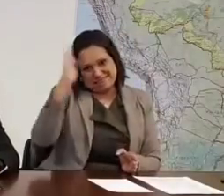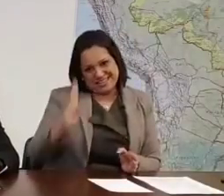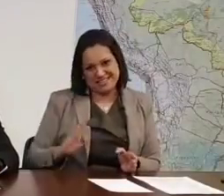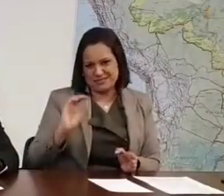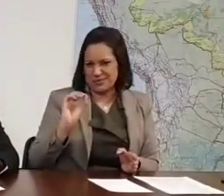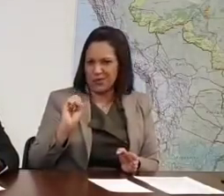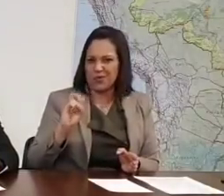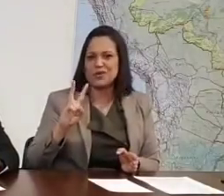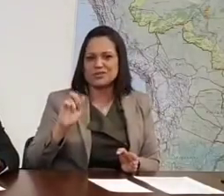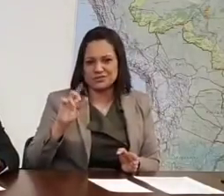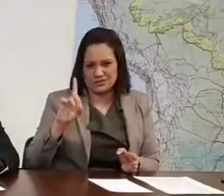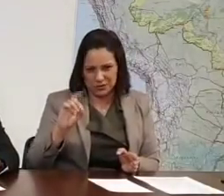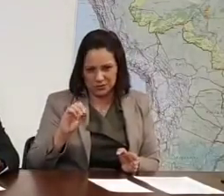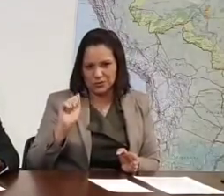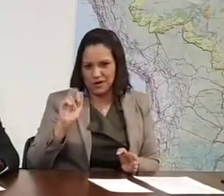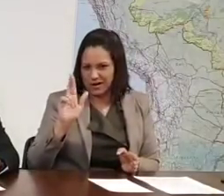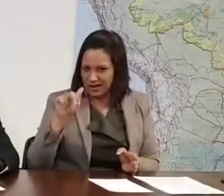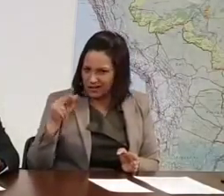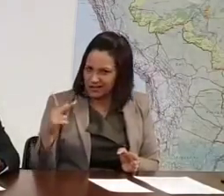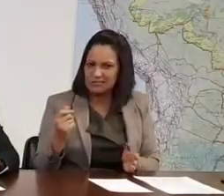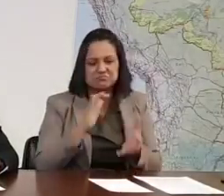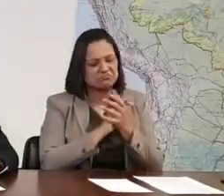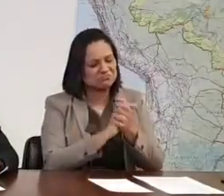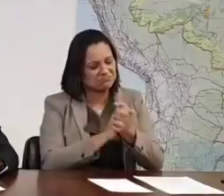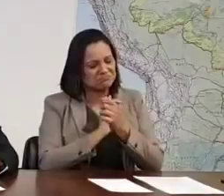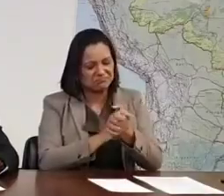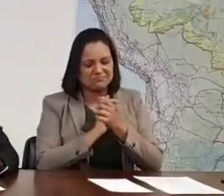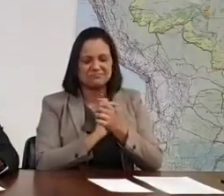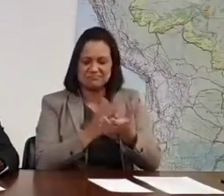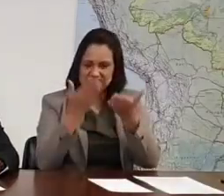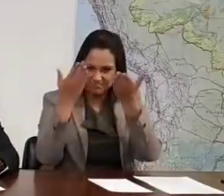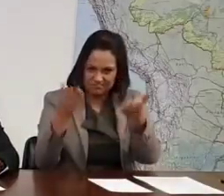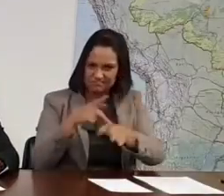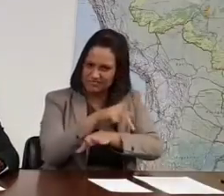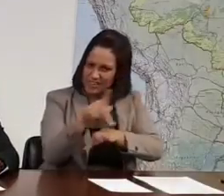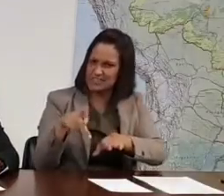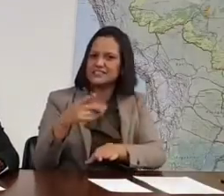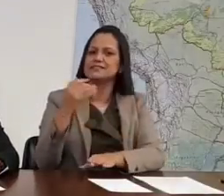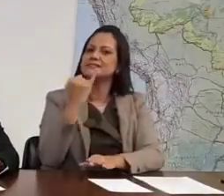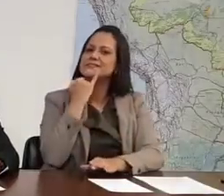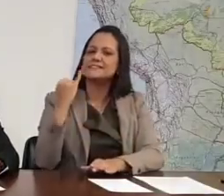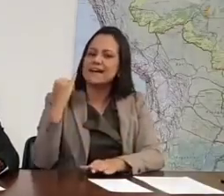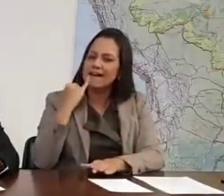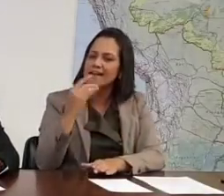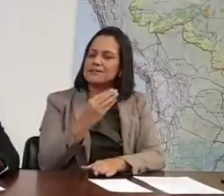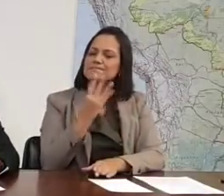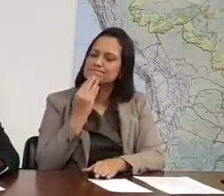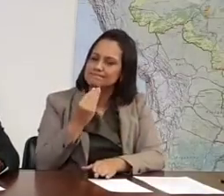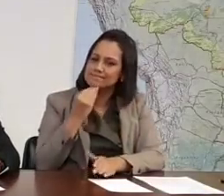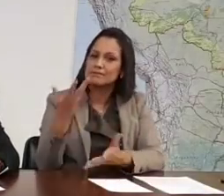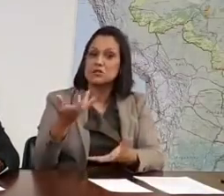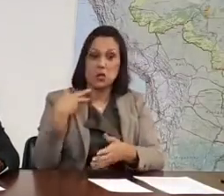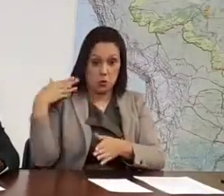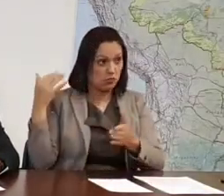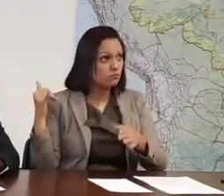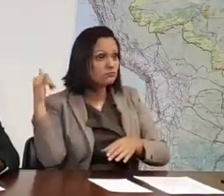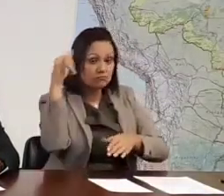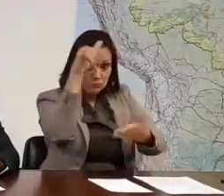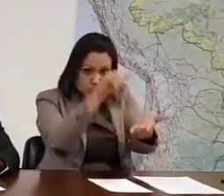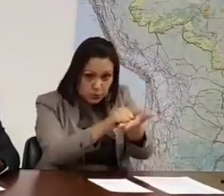grande parteiro aí. Parabéns ao Estado de Israel. Quando estivemos lá, assinamos meia dúzia